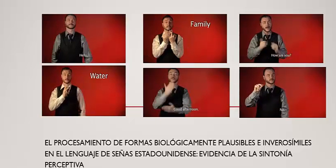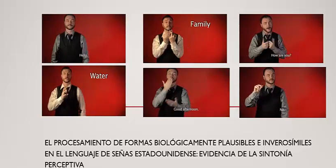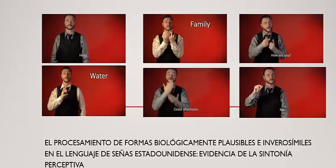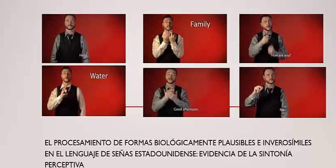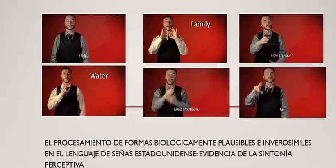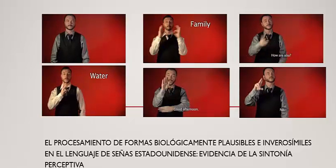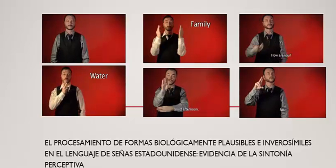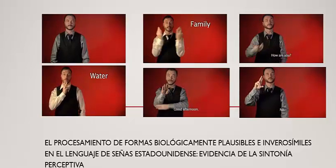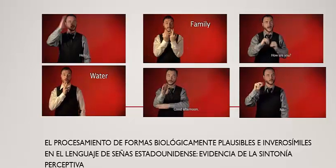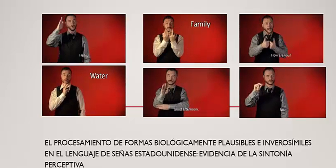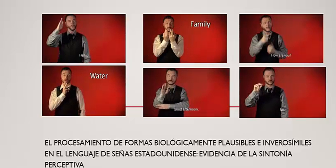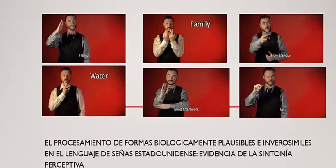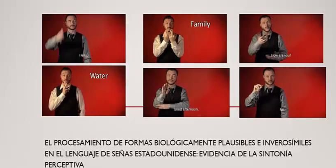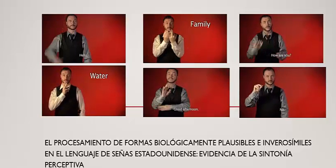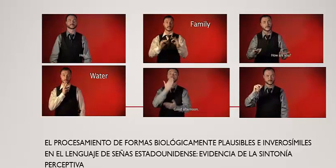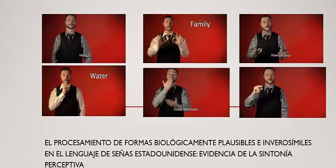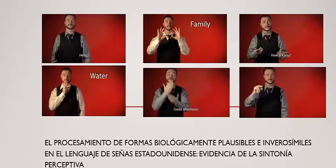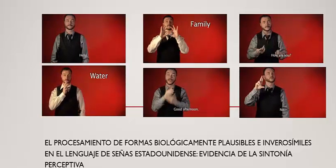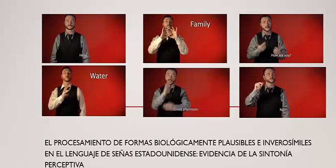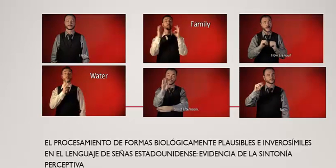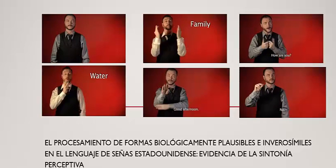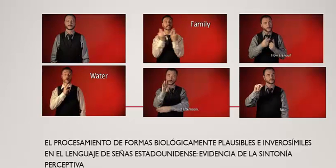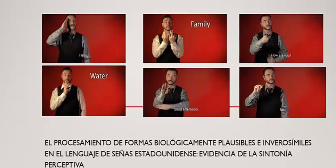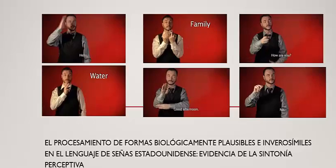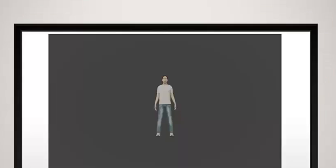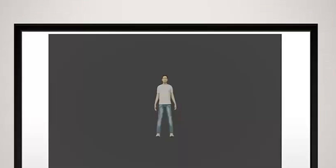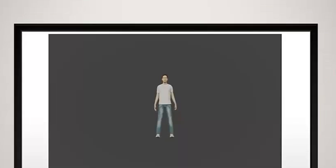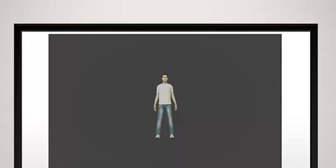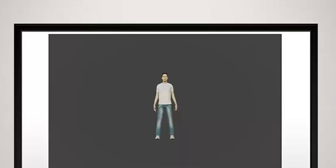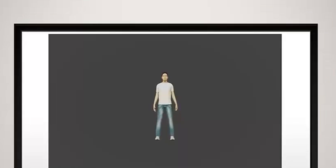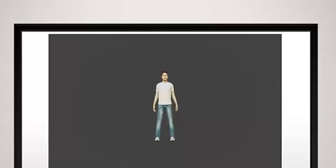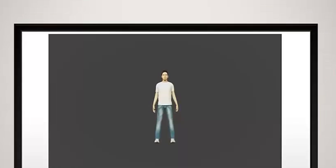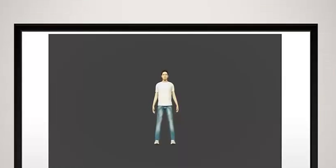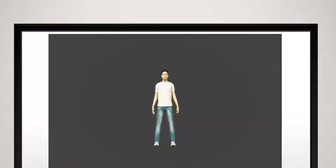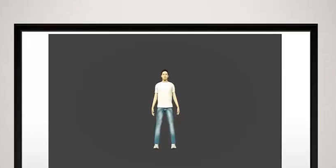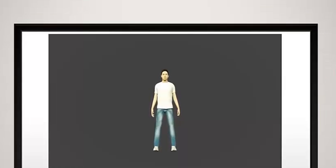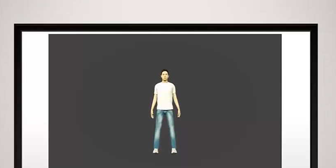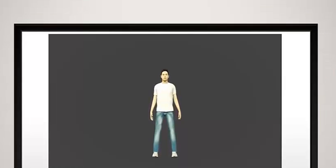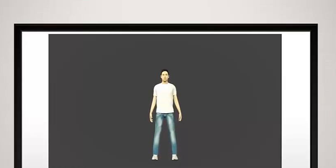estadounidense, evidencia de la sintonía perceptiva.